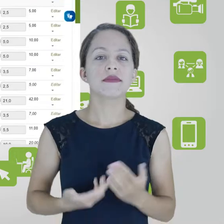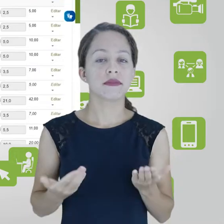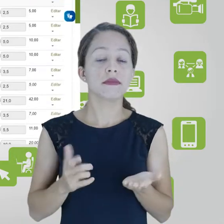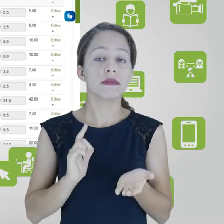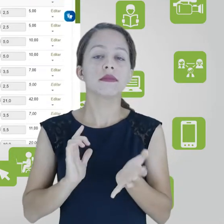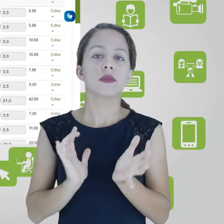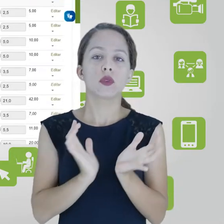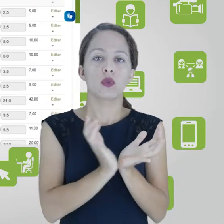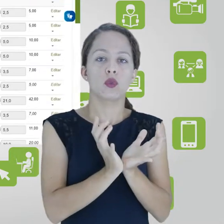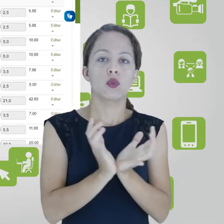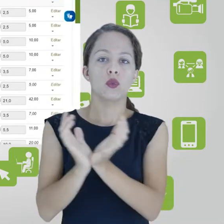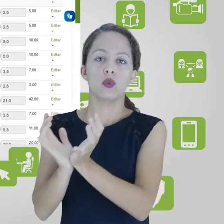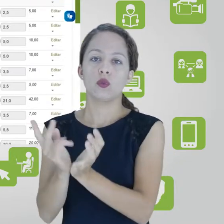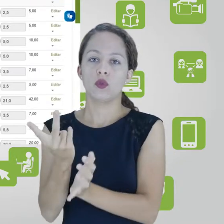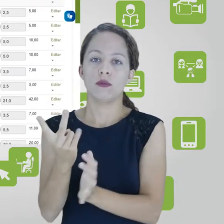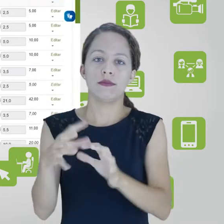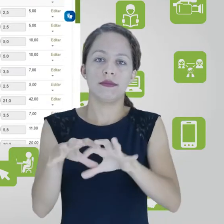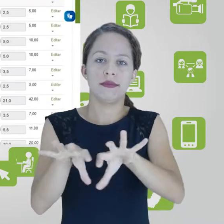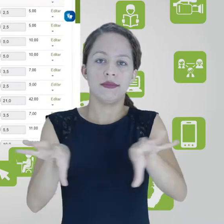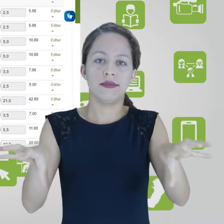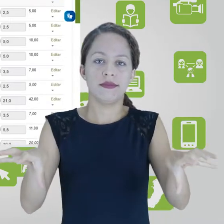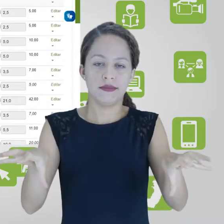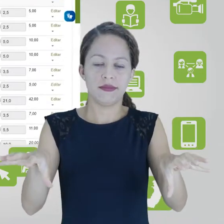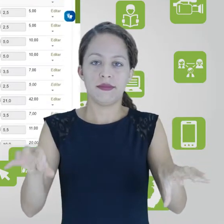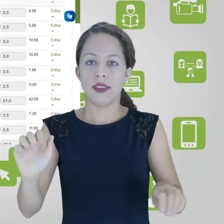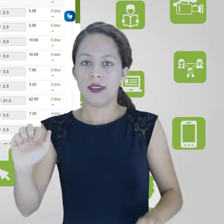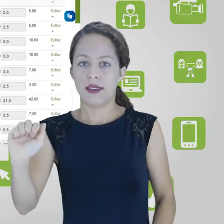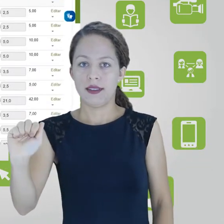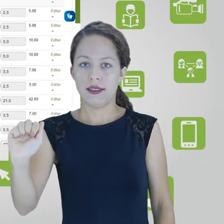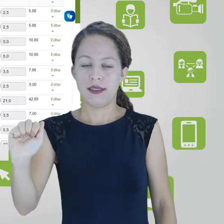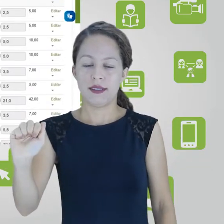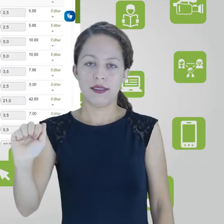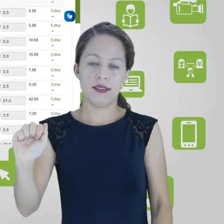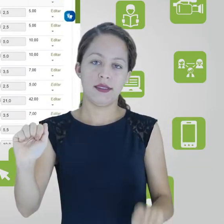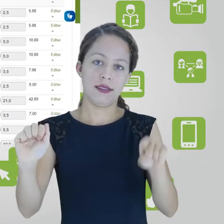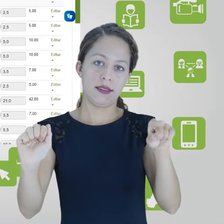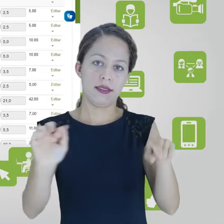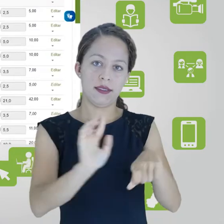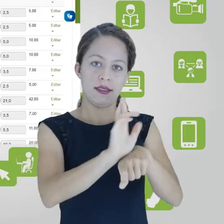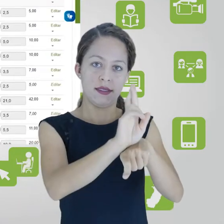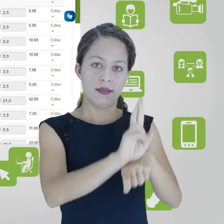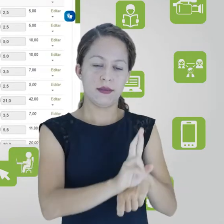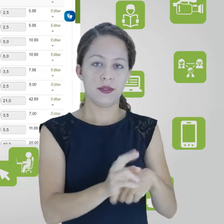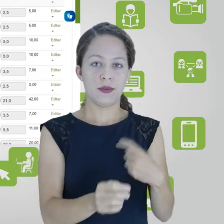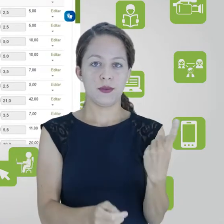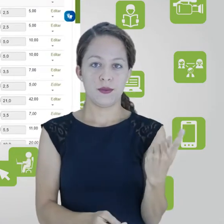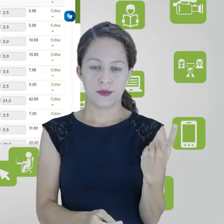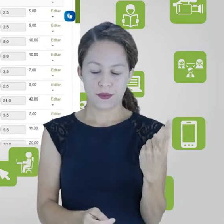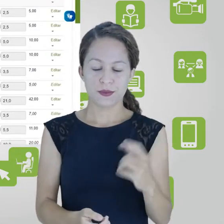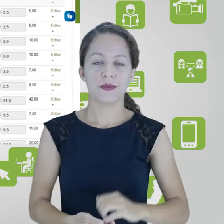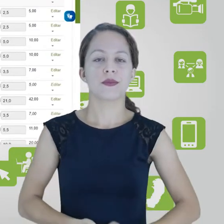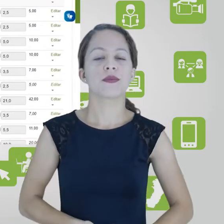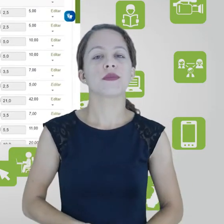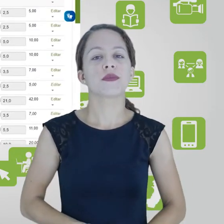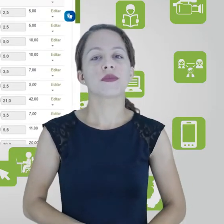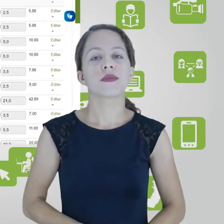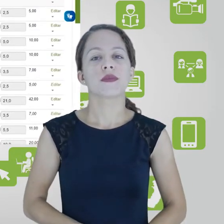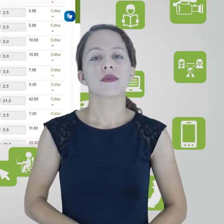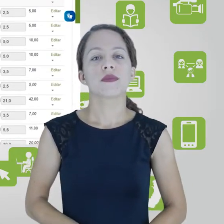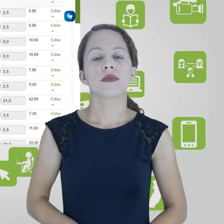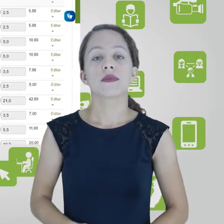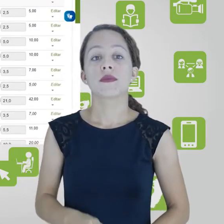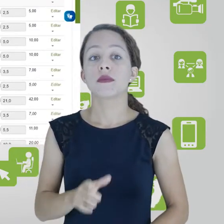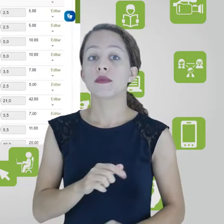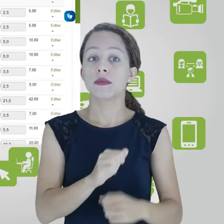Então, a gente tem agora duas categorias: a categoria atividades A e a categoria recuperação 1.